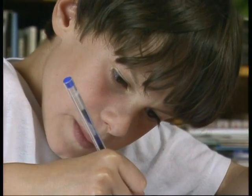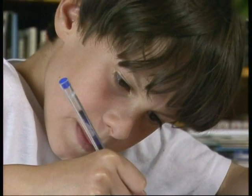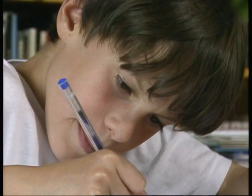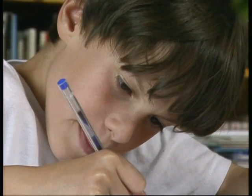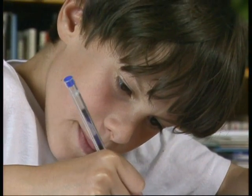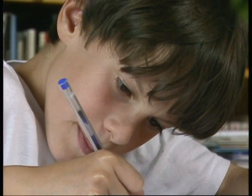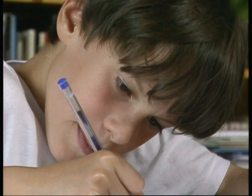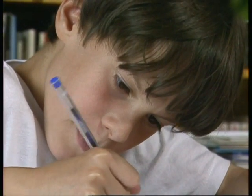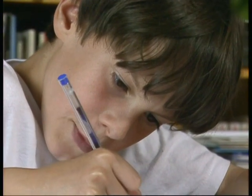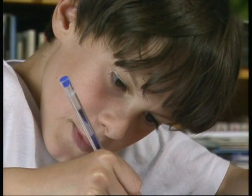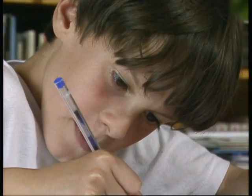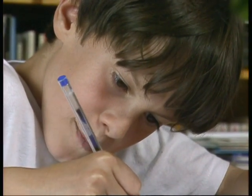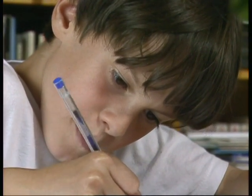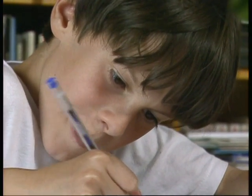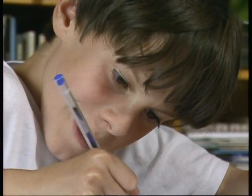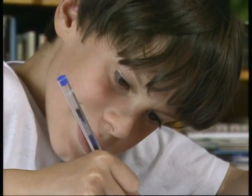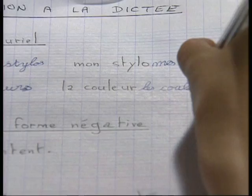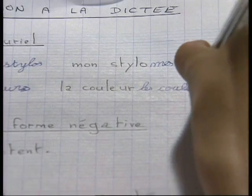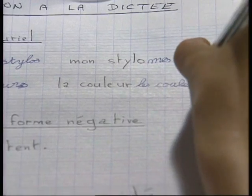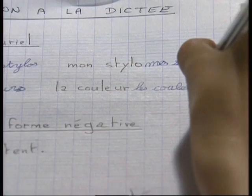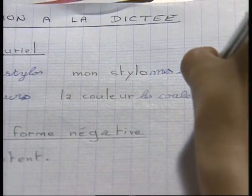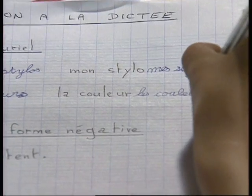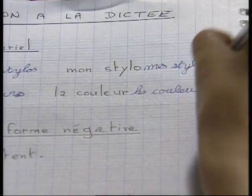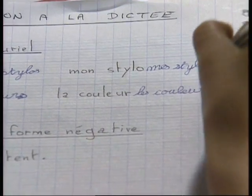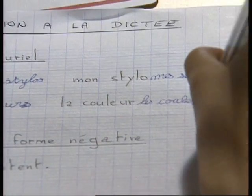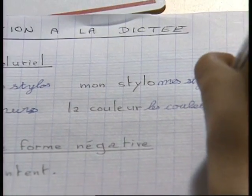stimuler. Et c'est de l'énergie en permanence.